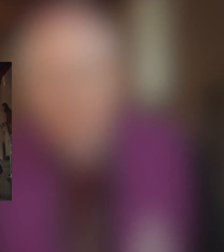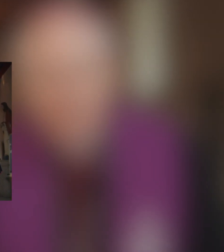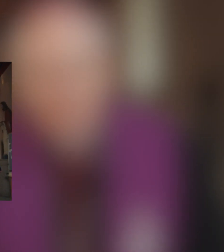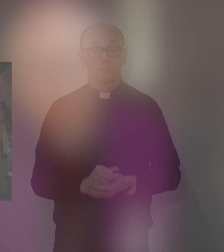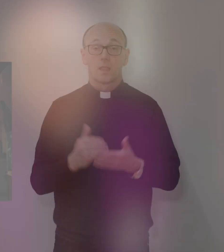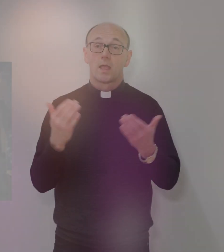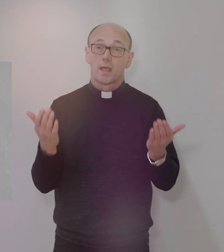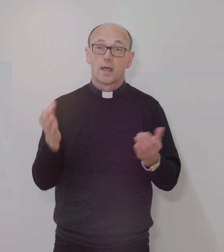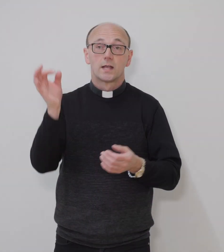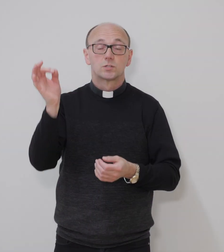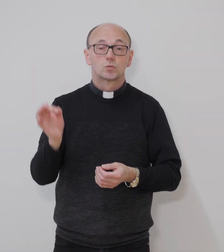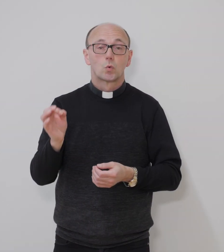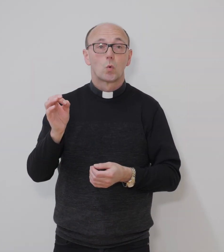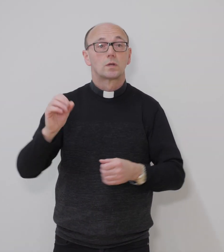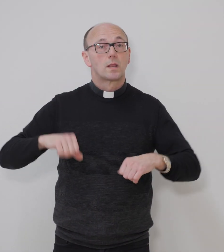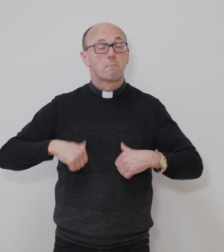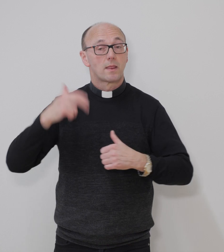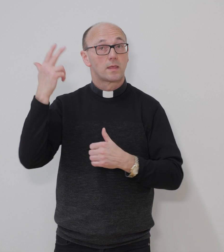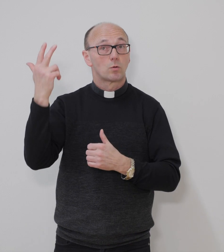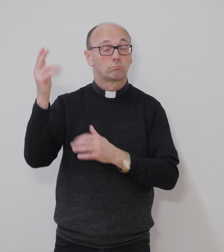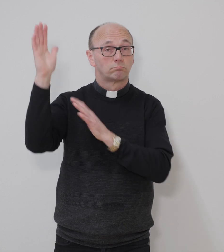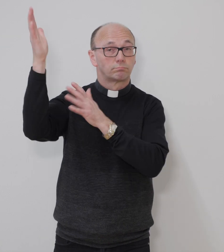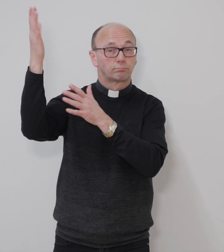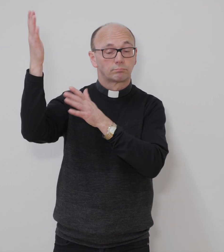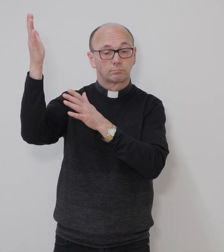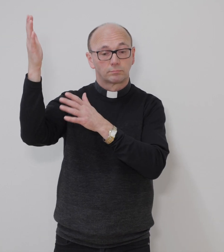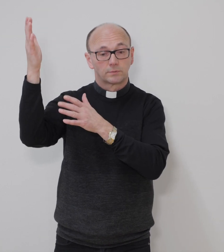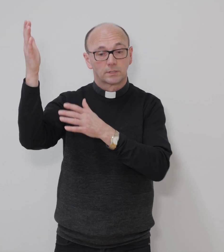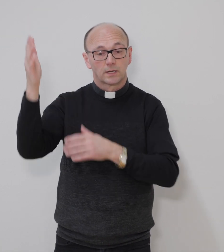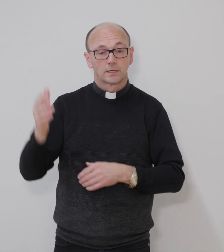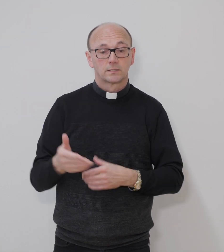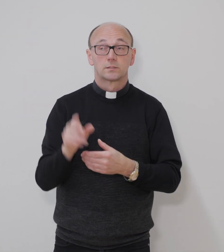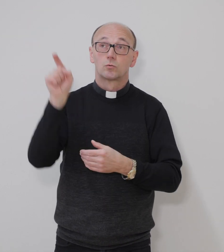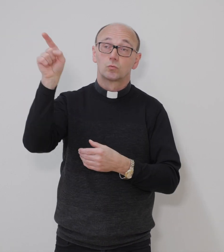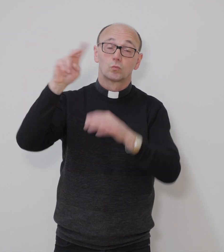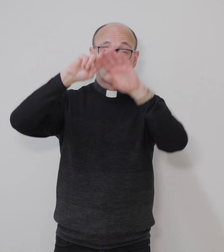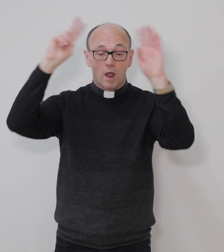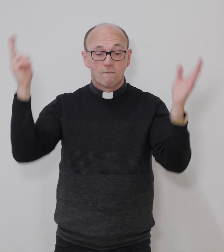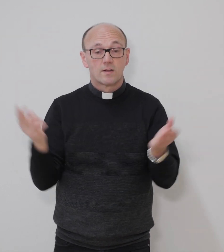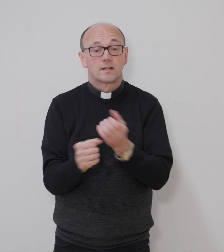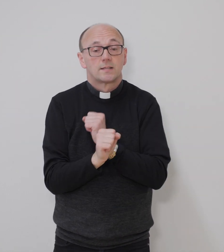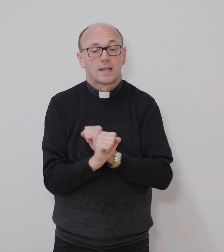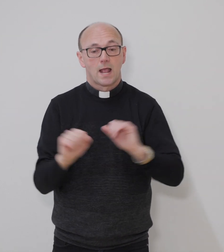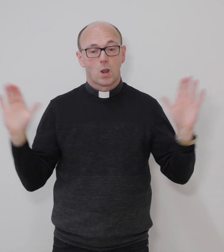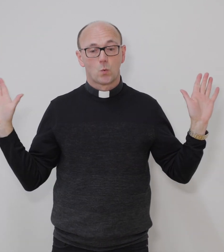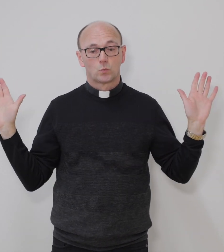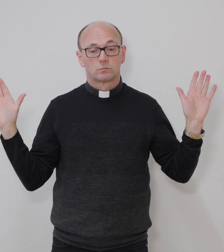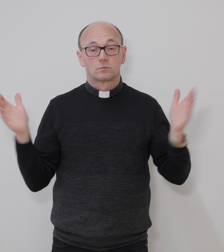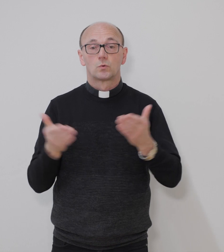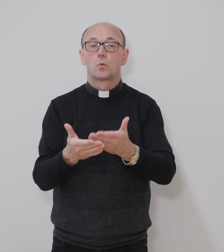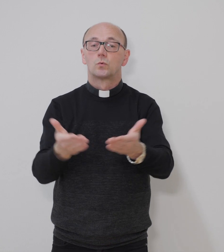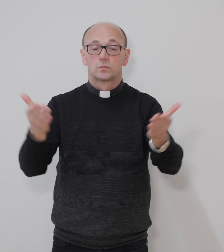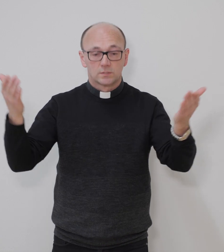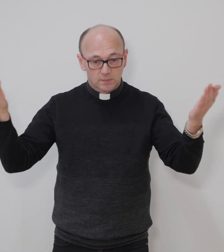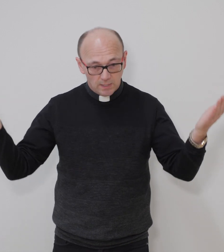Sei gepriesen, Herr Jesus Christus, Sohn des lebendigen Gottes. Du bist der Erlöser der Welt, unser Herr und Heiland, dem